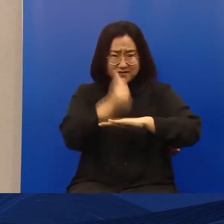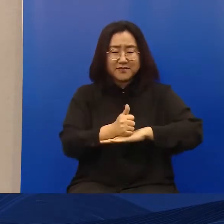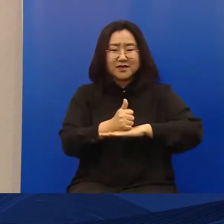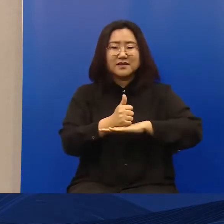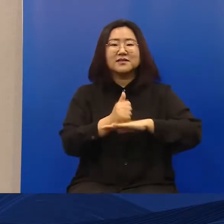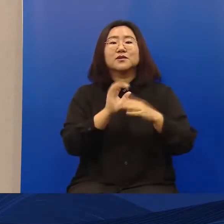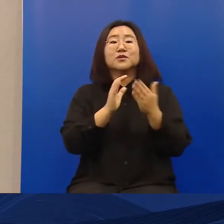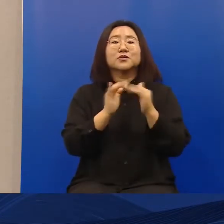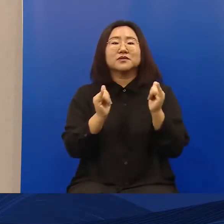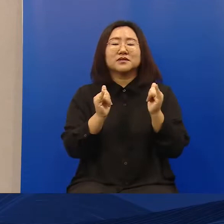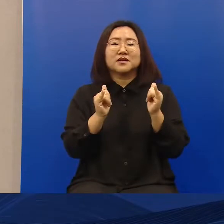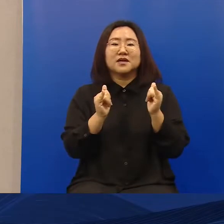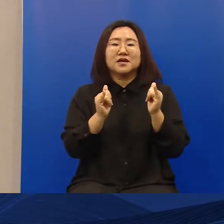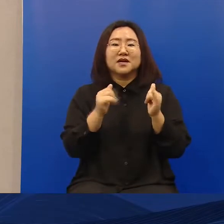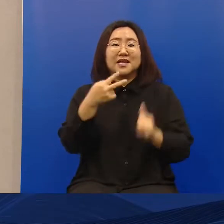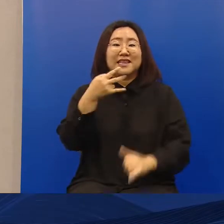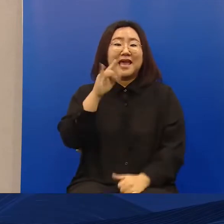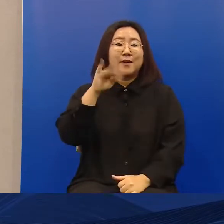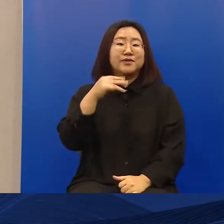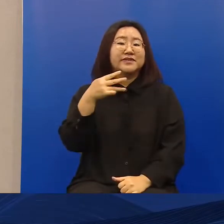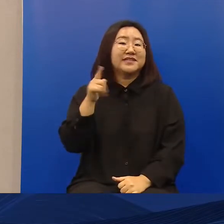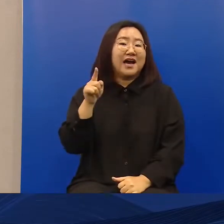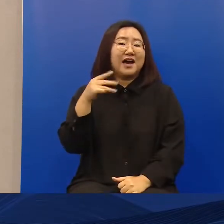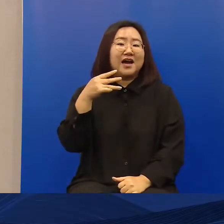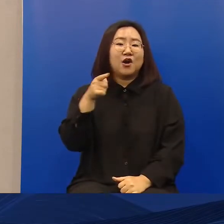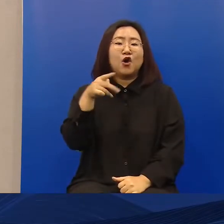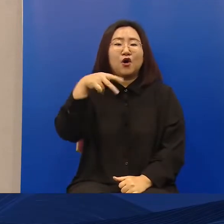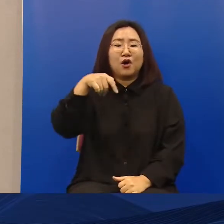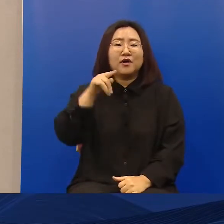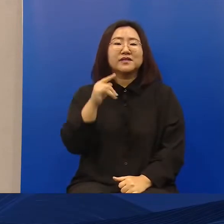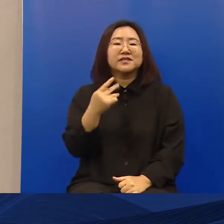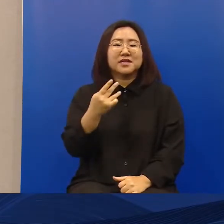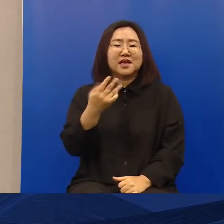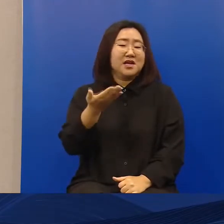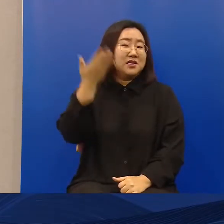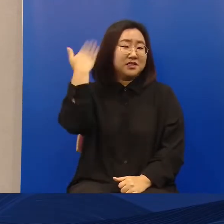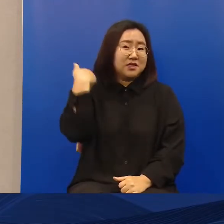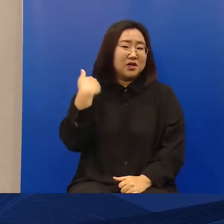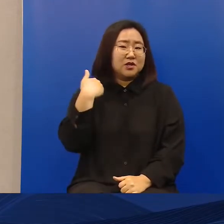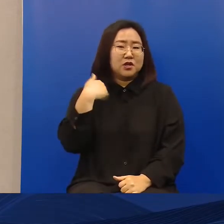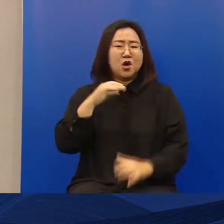마지막 토론자는 데보라 러셀 전